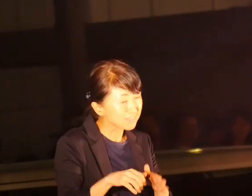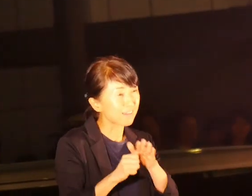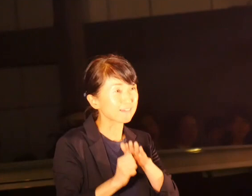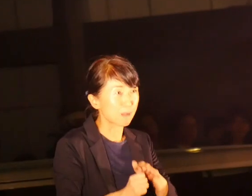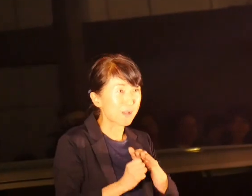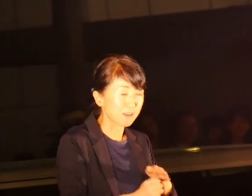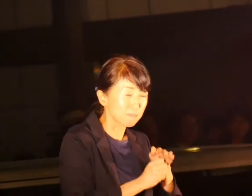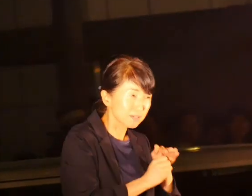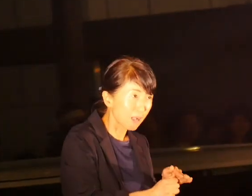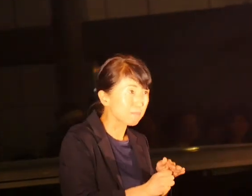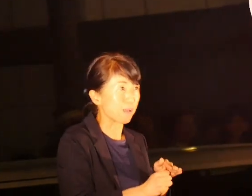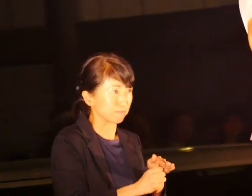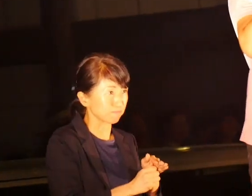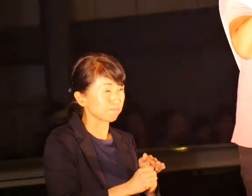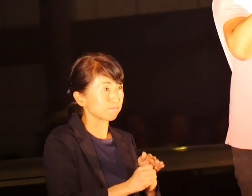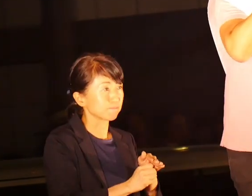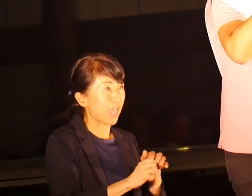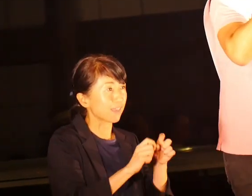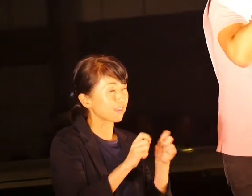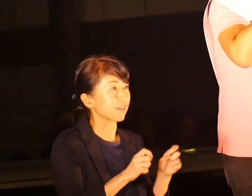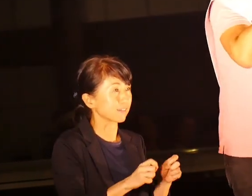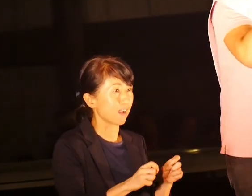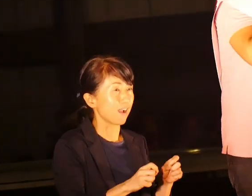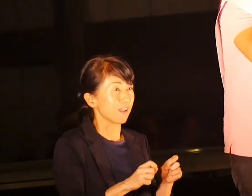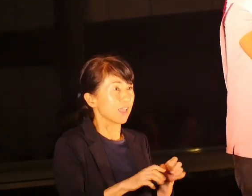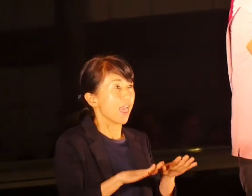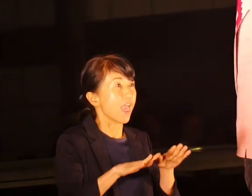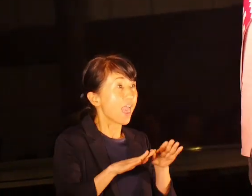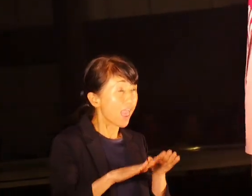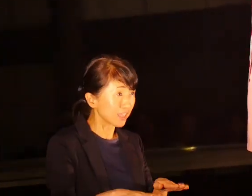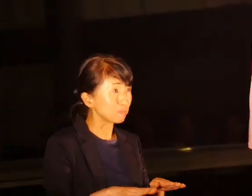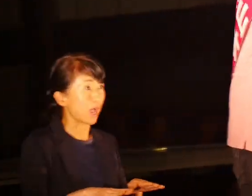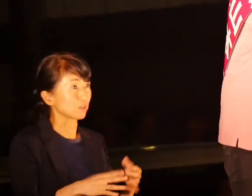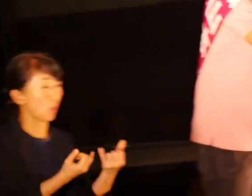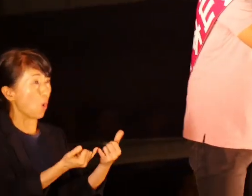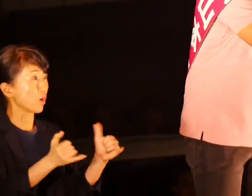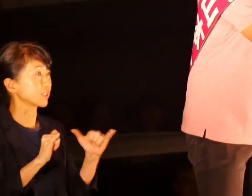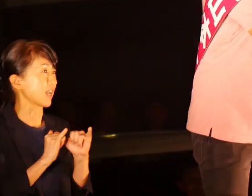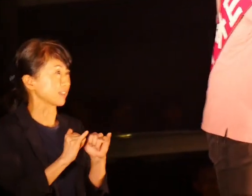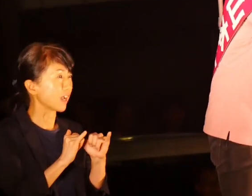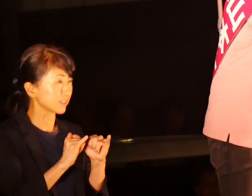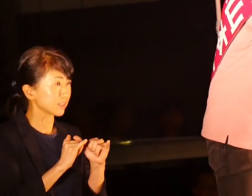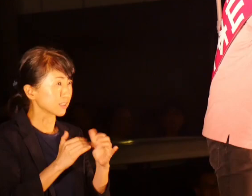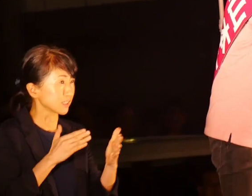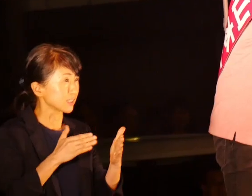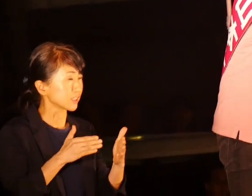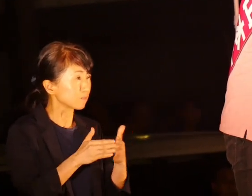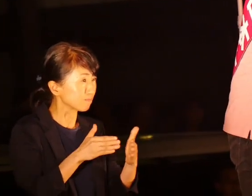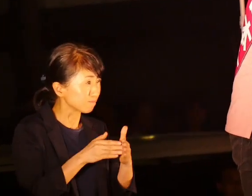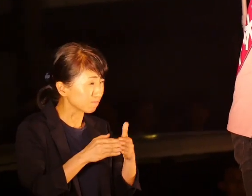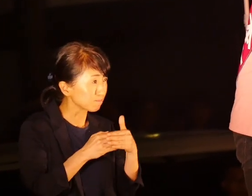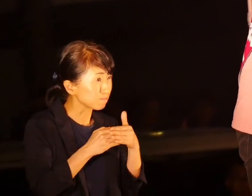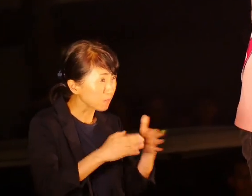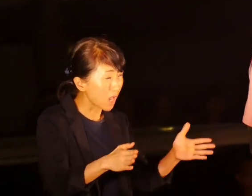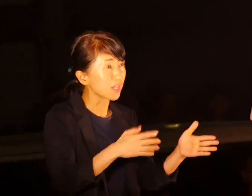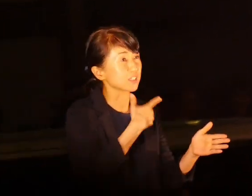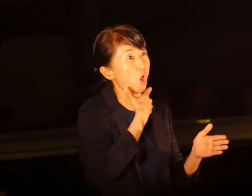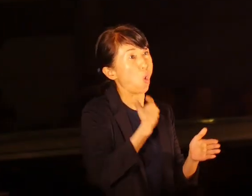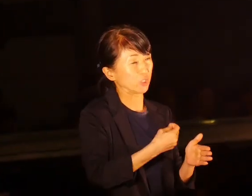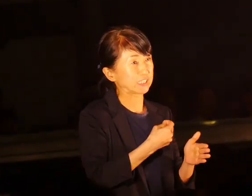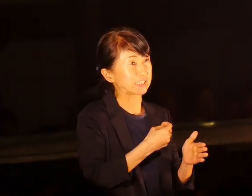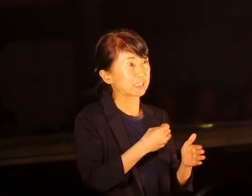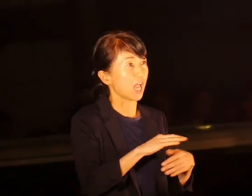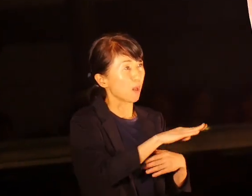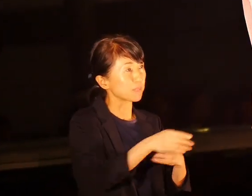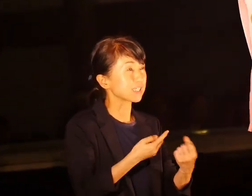して、なんとか今の閉塞感、今この社会に風穴を開けてくれと、みんなの力